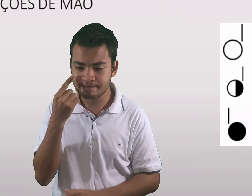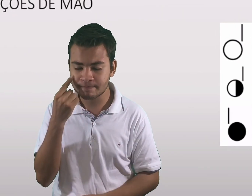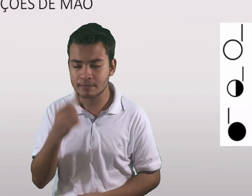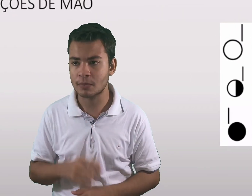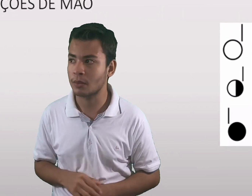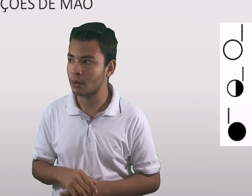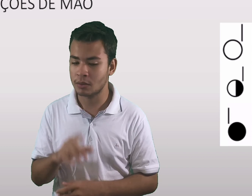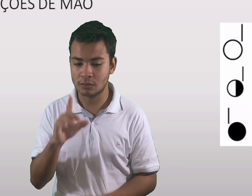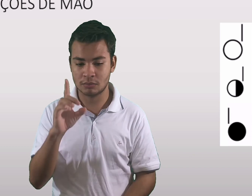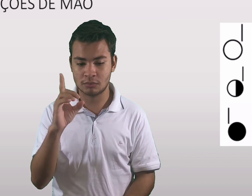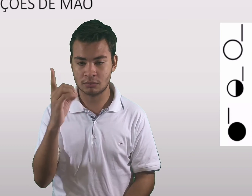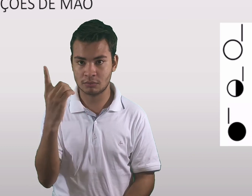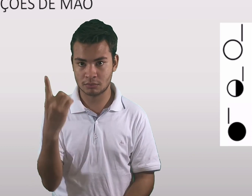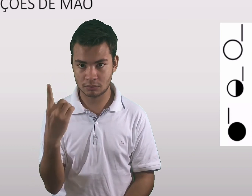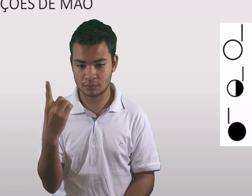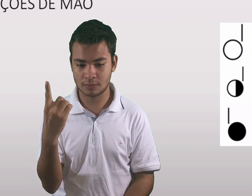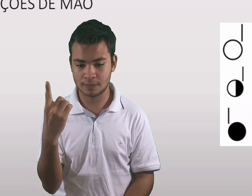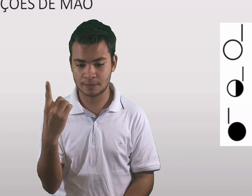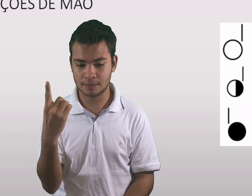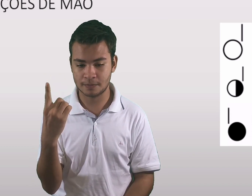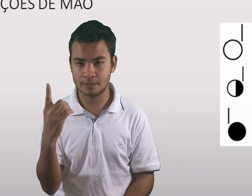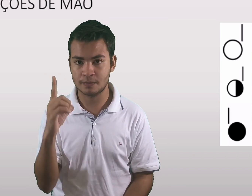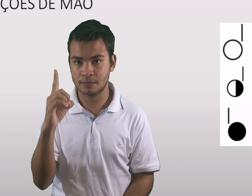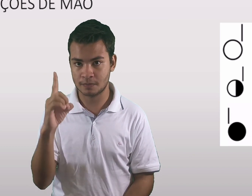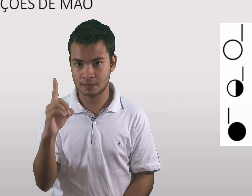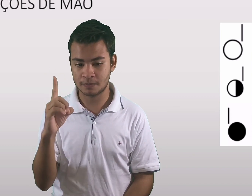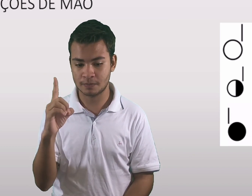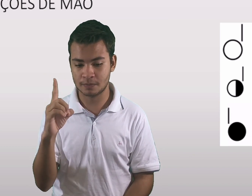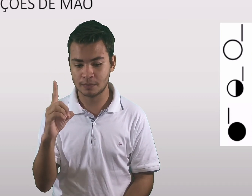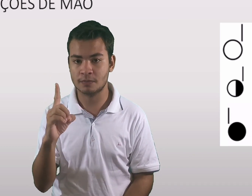Outra configuração de mão, essa configuração de mão em D.